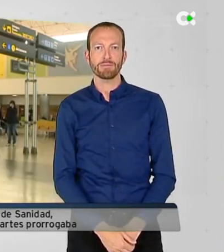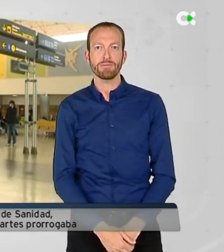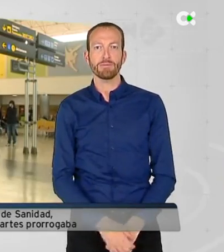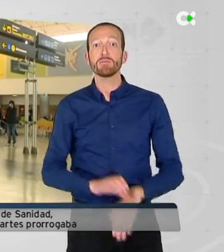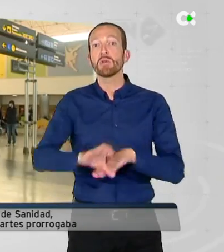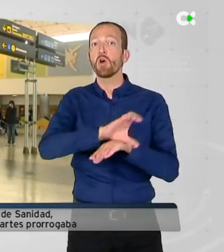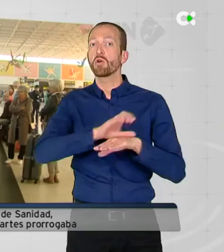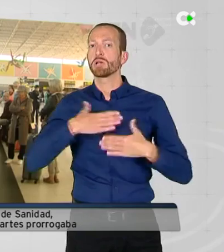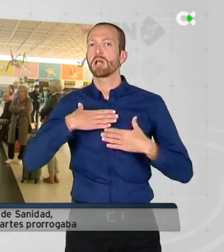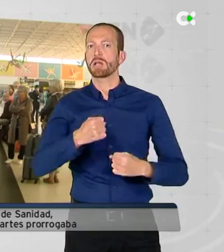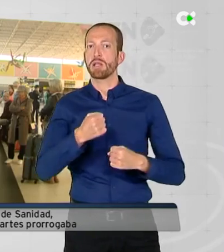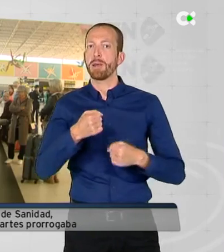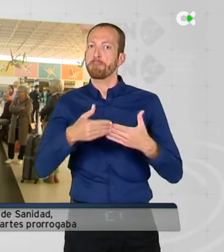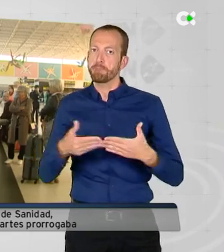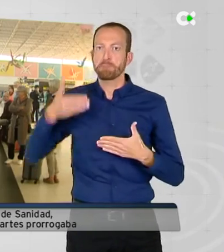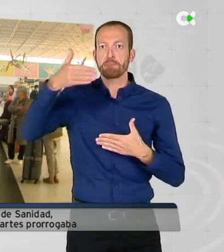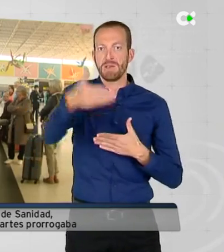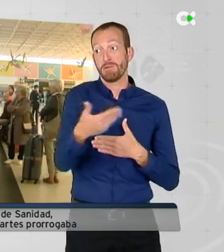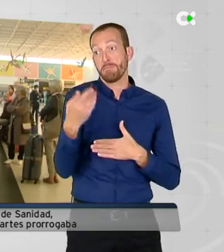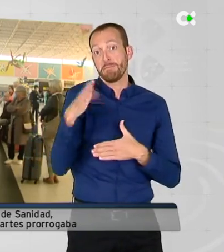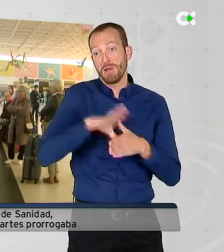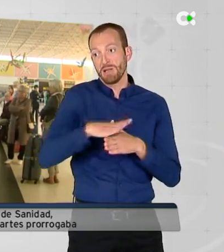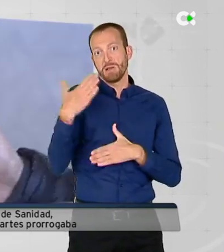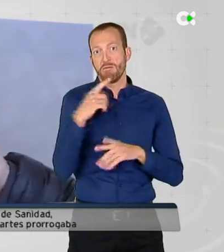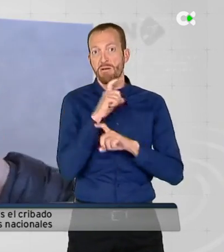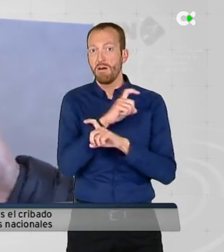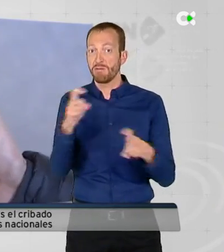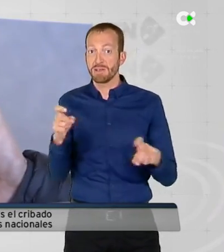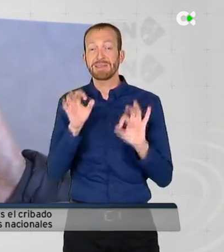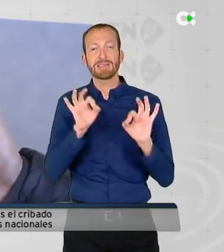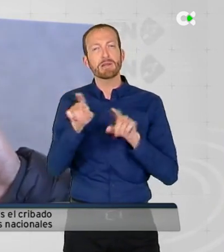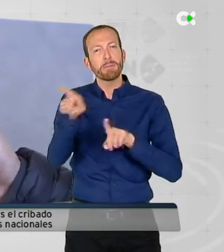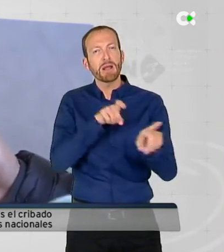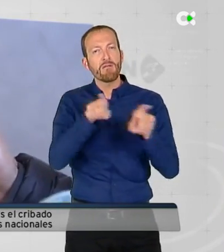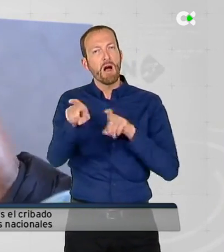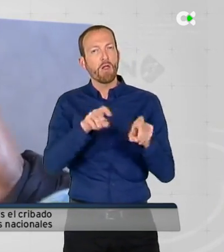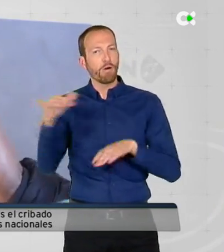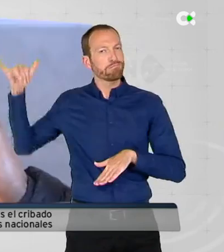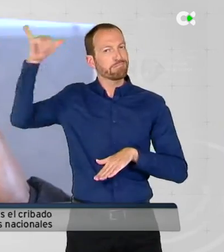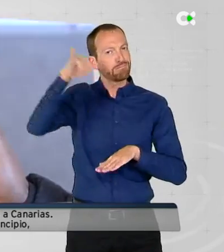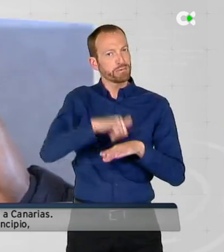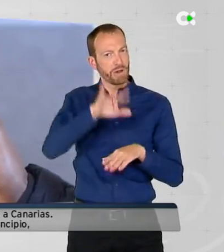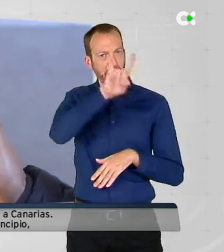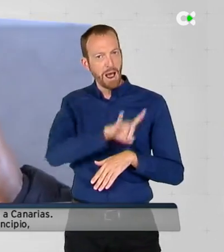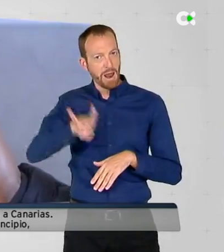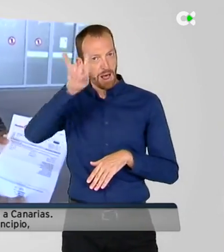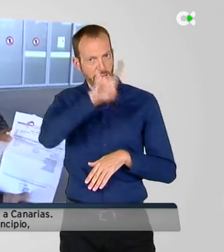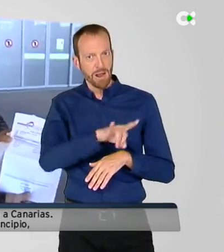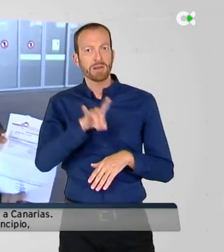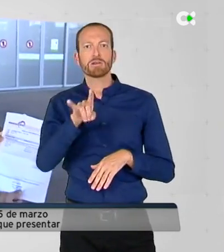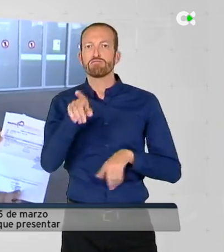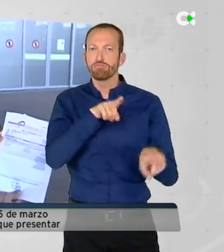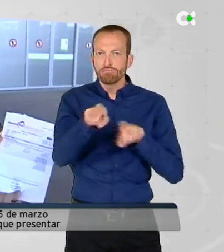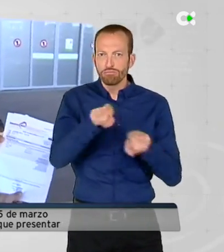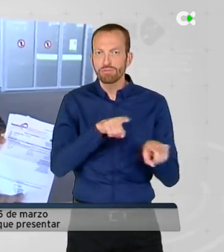La Consejería de Sanidad prorrogaba el pasado martes un mes más el cribado a pasajeros nacionales que lleguen a Canarias. En